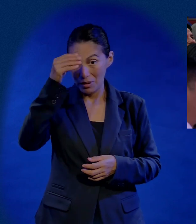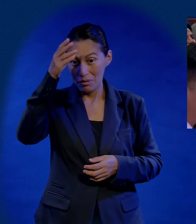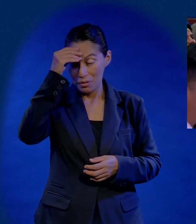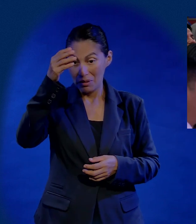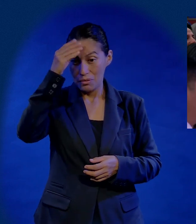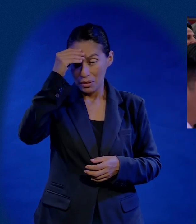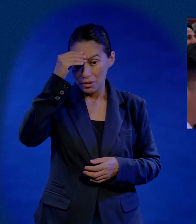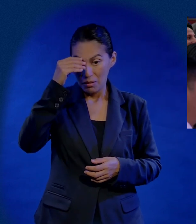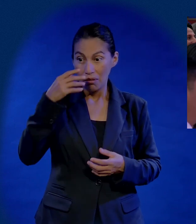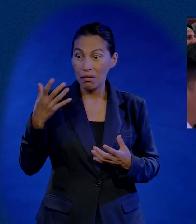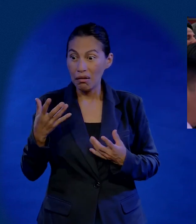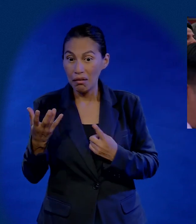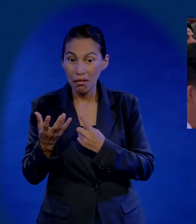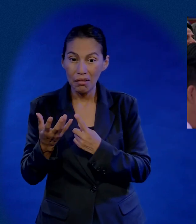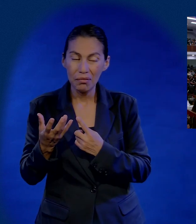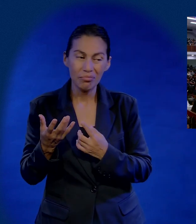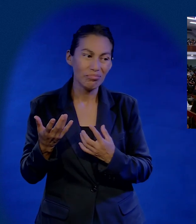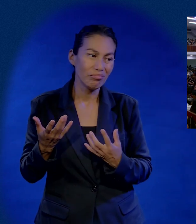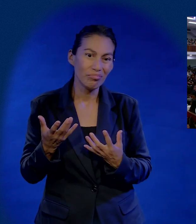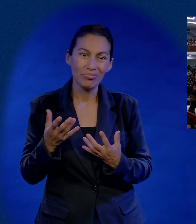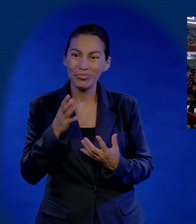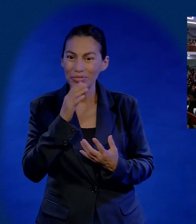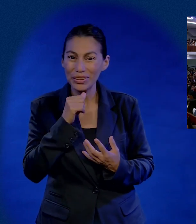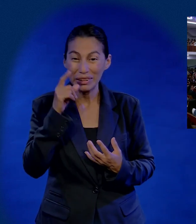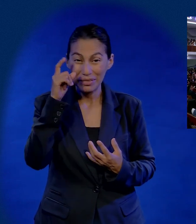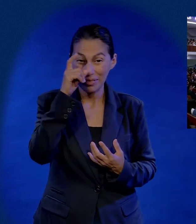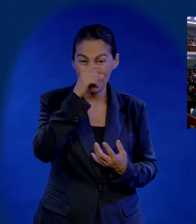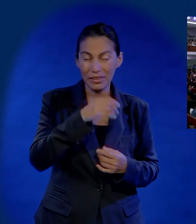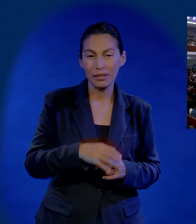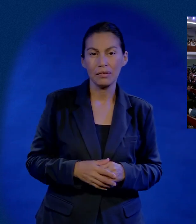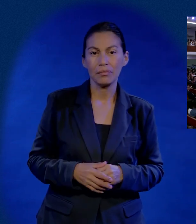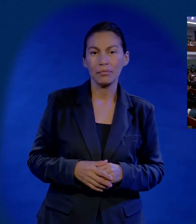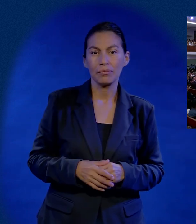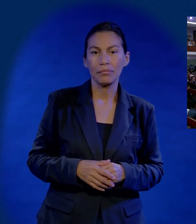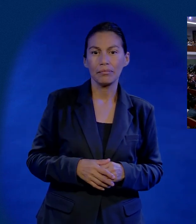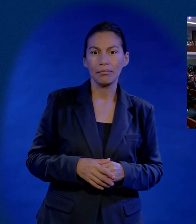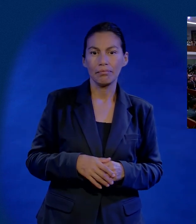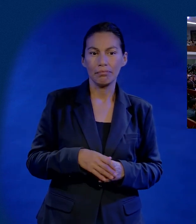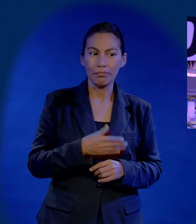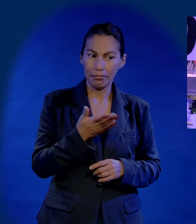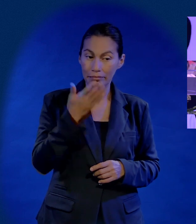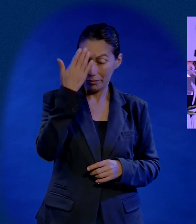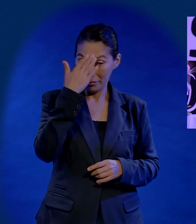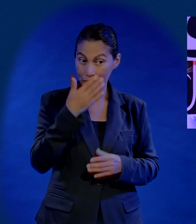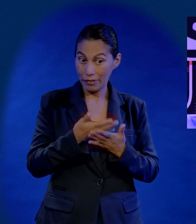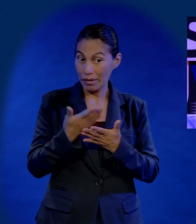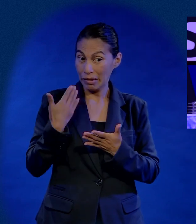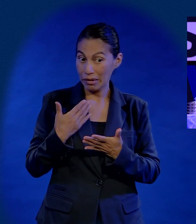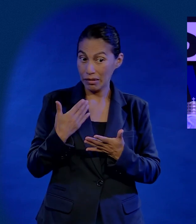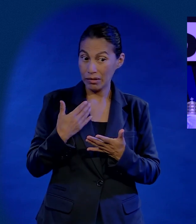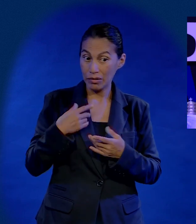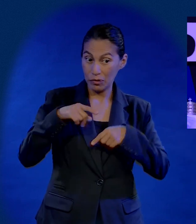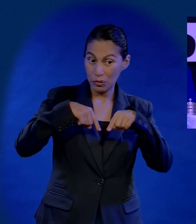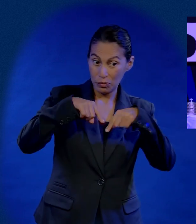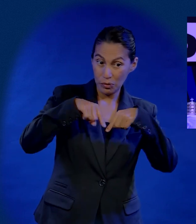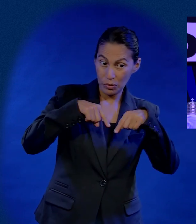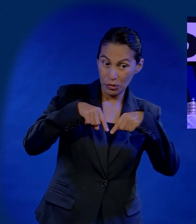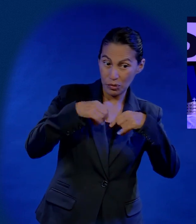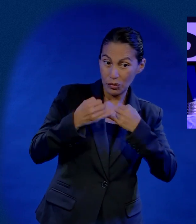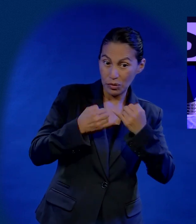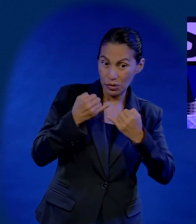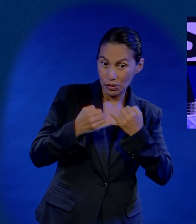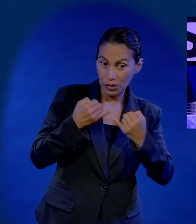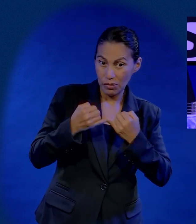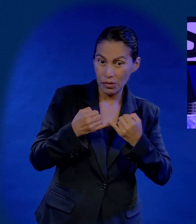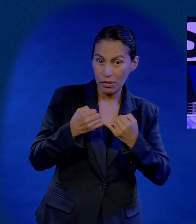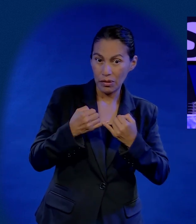feo y me aprendía más chistes para entrar, pero no entraba. Y por más que quería entrar, no entraba. Cuando, ustedes saben cómo se ponía en aquellos tiempos,